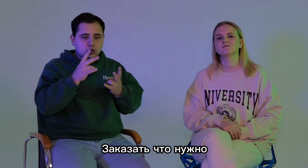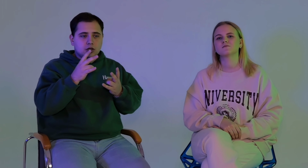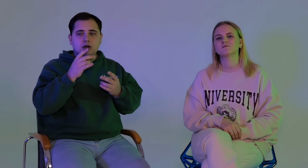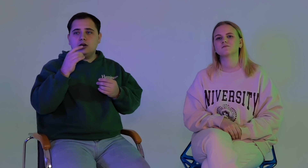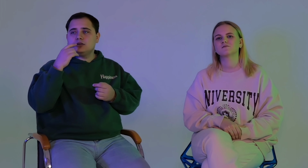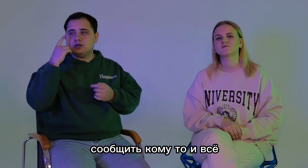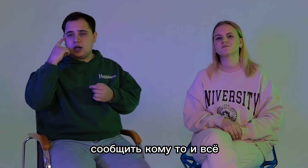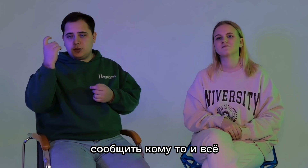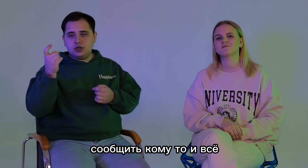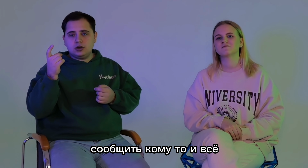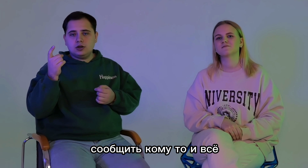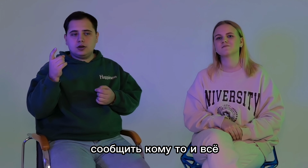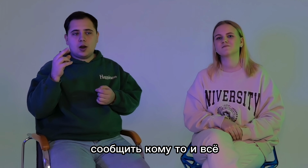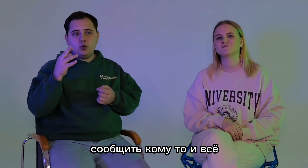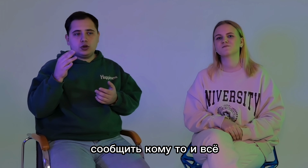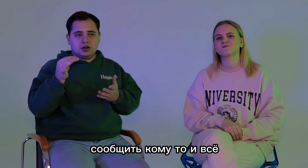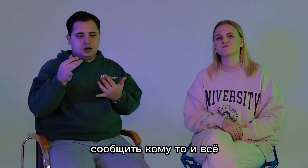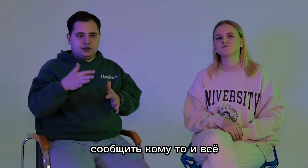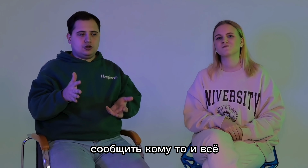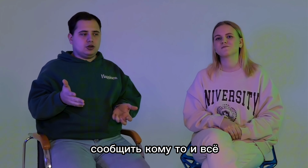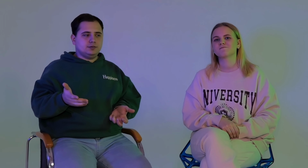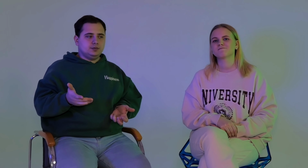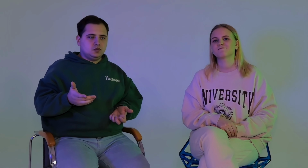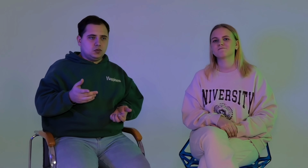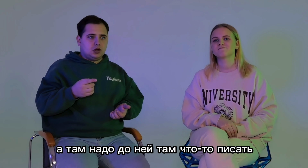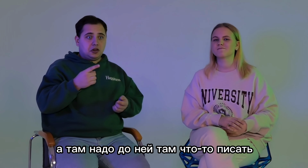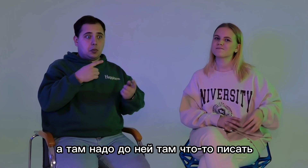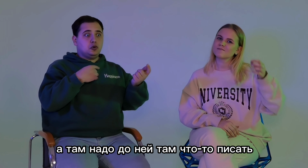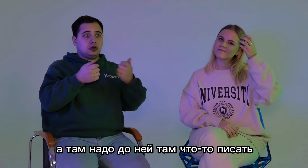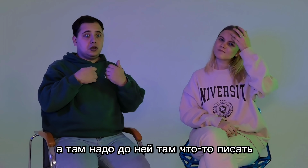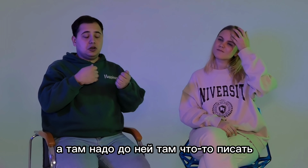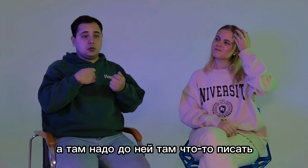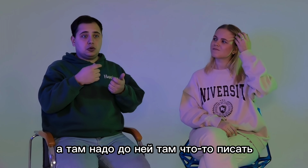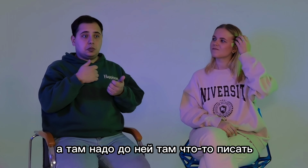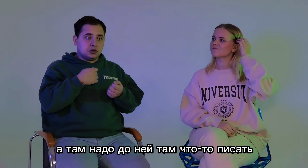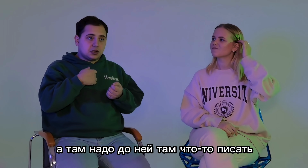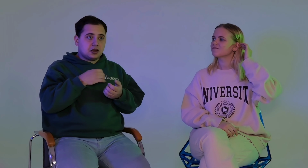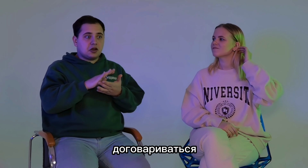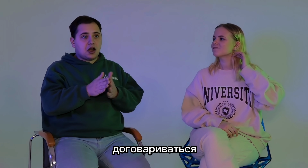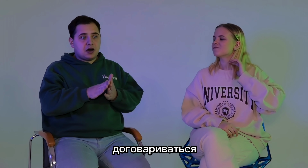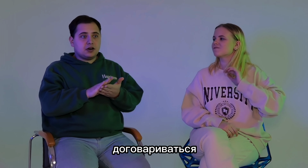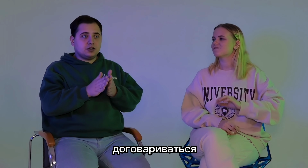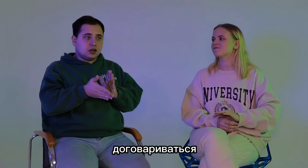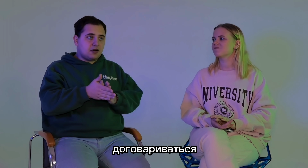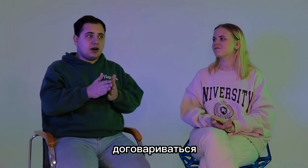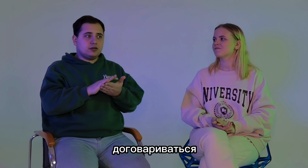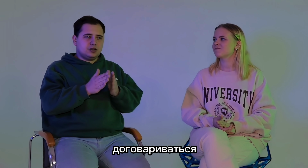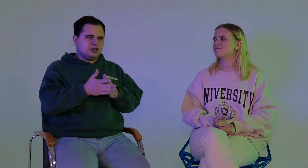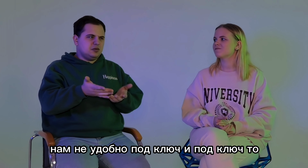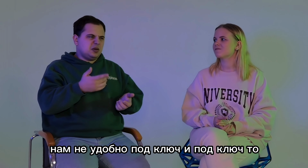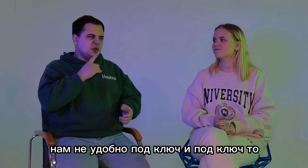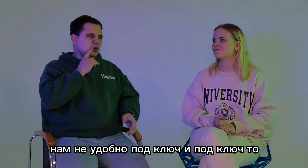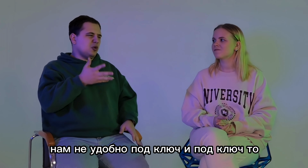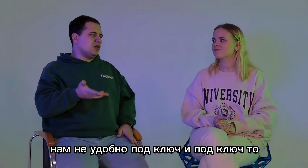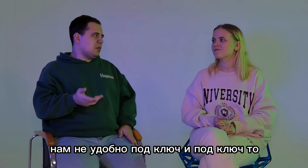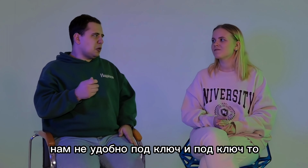нужно, сообщить кому-то и все. А там будут они там что-то писать, договариваться, нам неудобно под